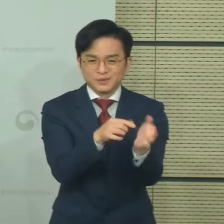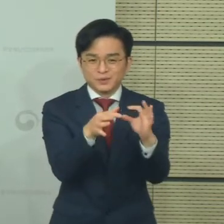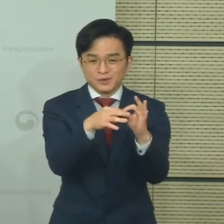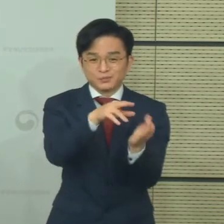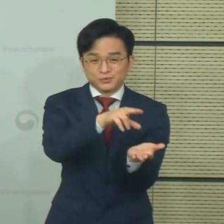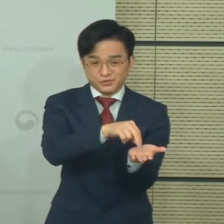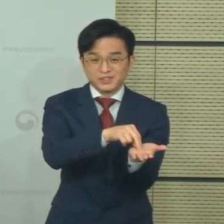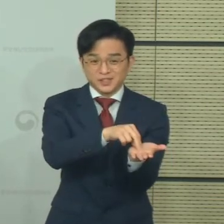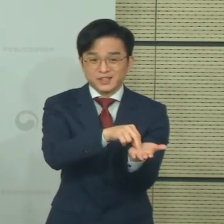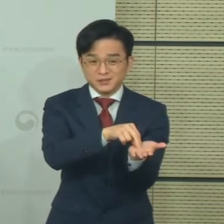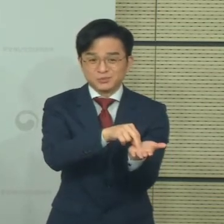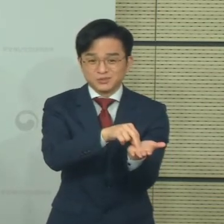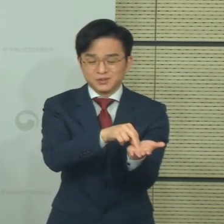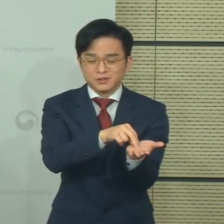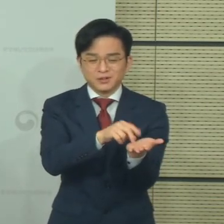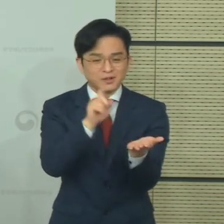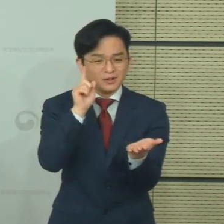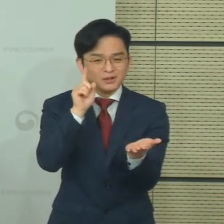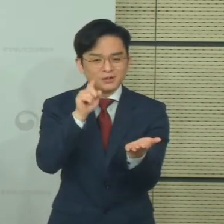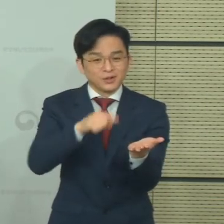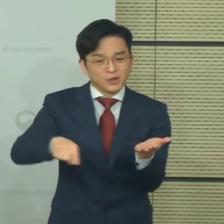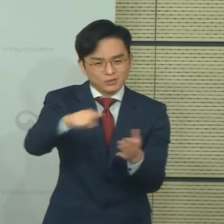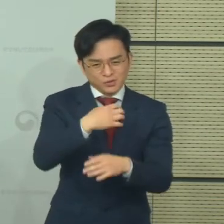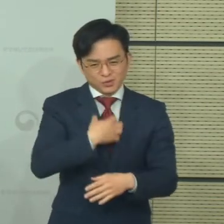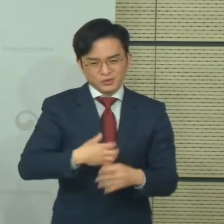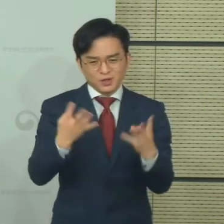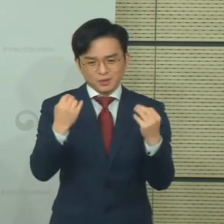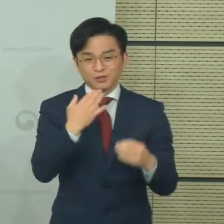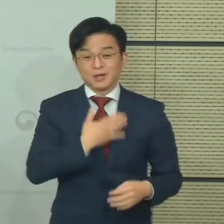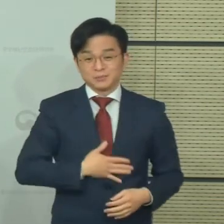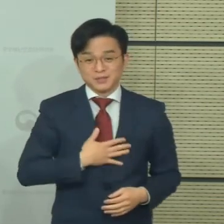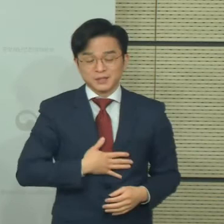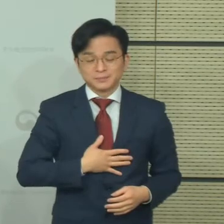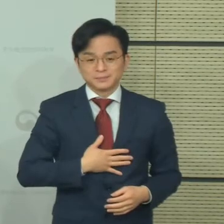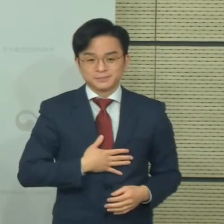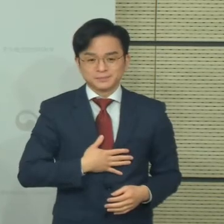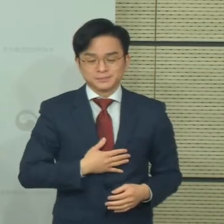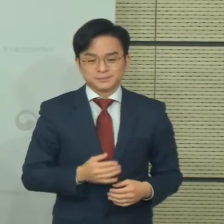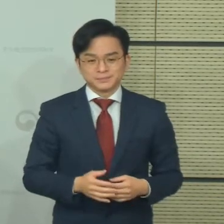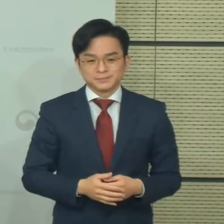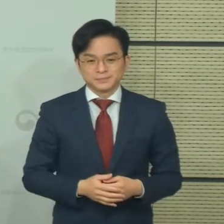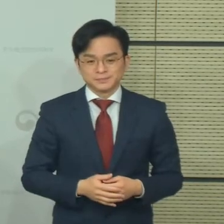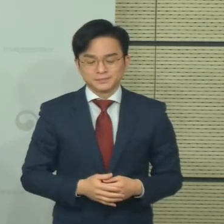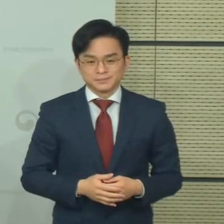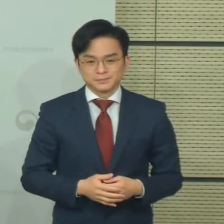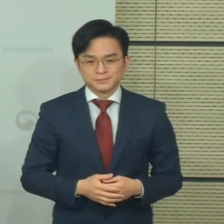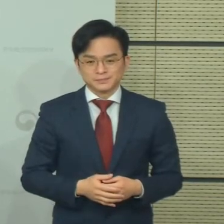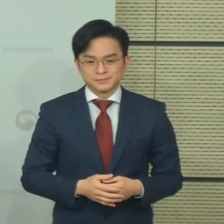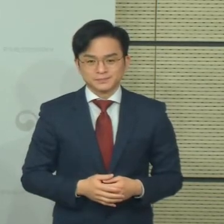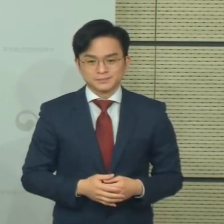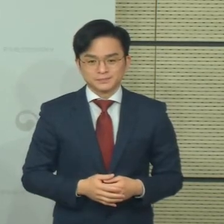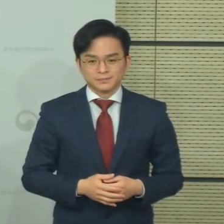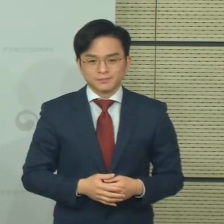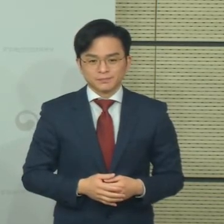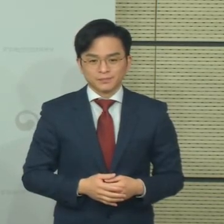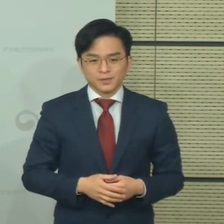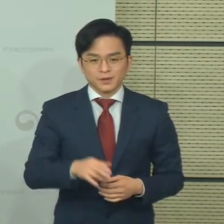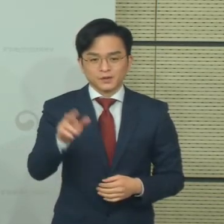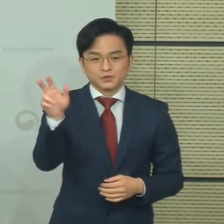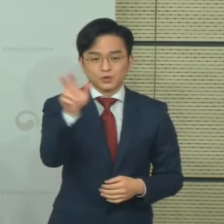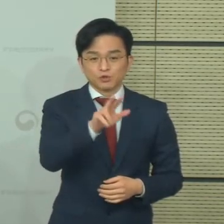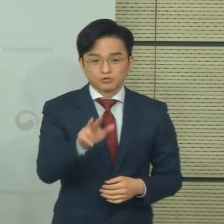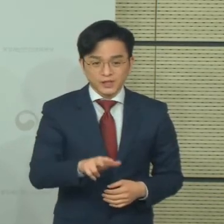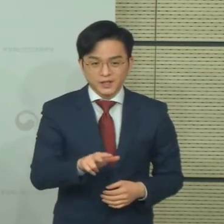업종으로 제한을 제시는 하지는 않았습니다. 하지만은 소규모 식당들 뿐만 아니라 전체 식당에서